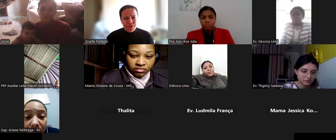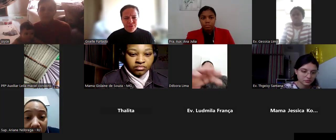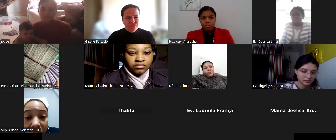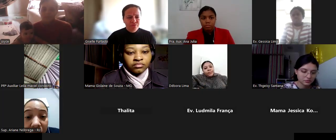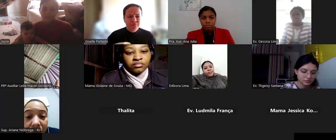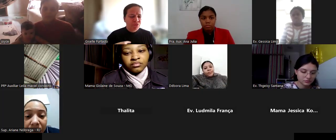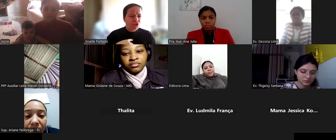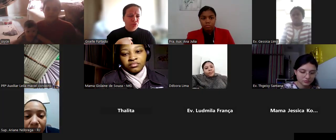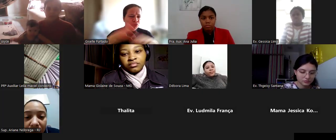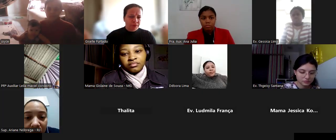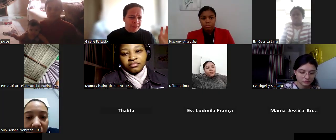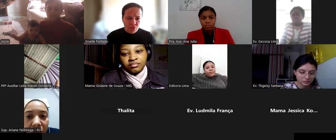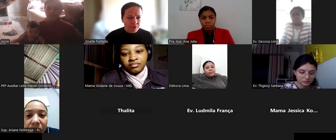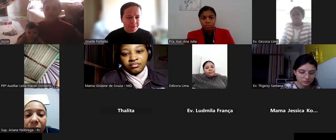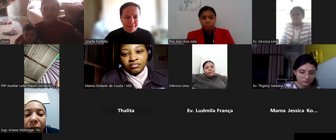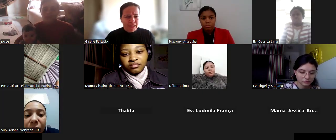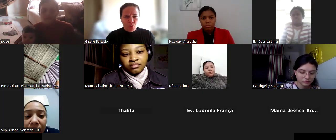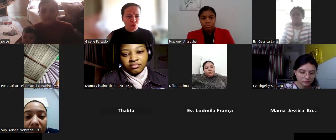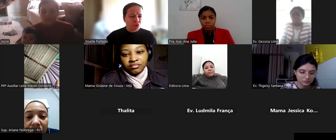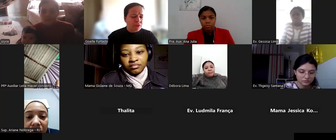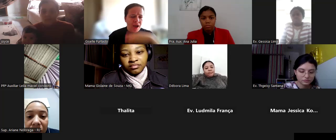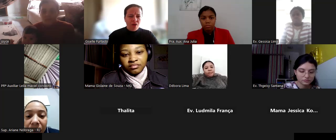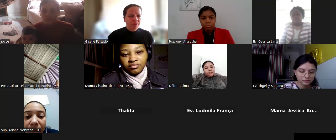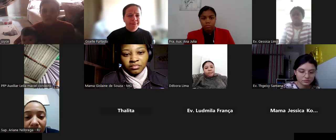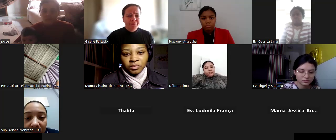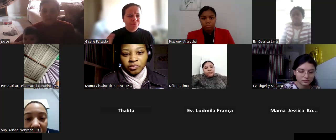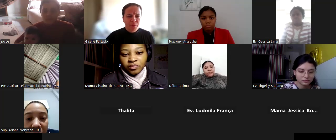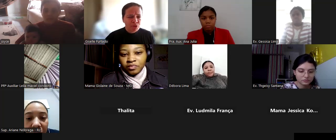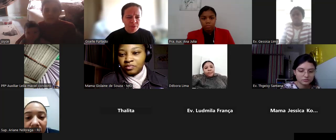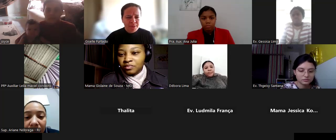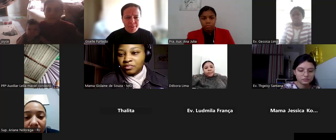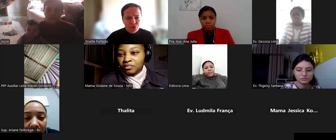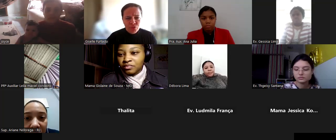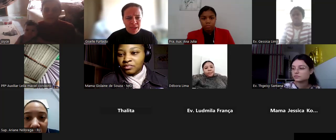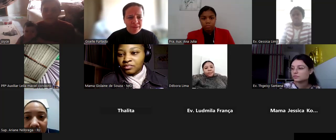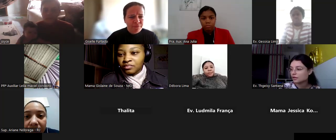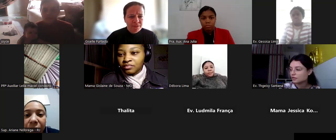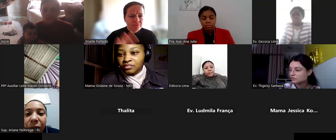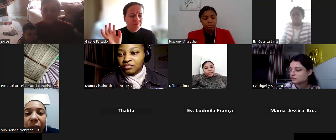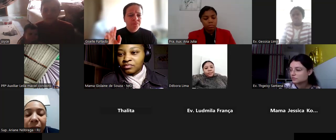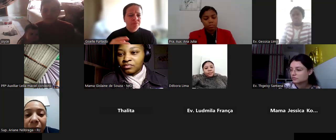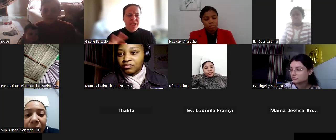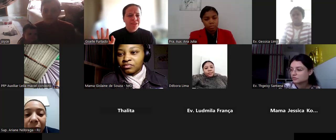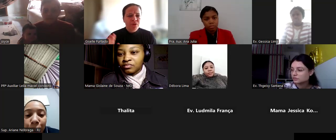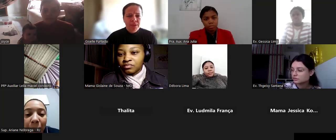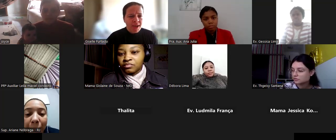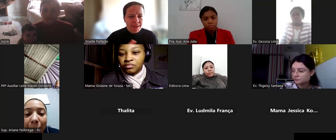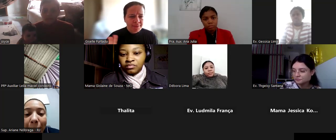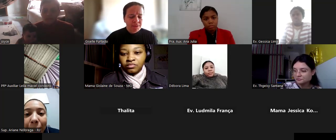professora de tudo quanto é coisa, ela dá curso, dá aula, dá uma pessoa extremamente estudada, fez 3 faculdades e